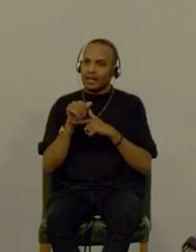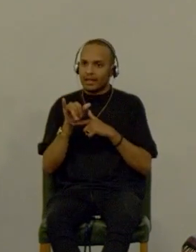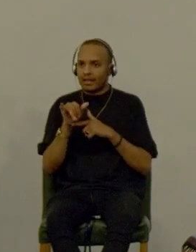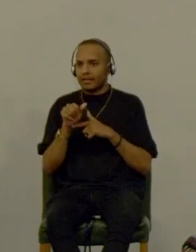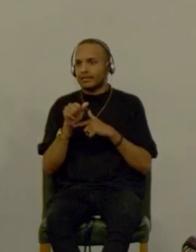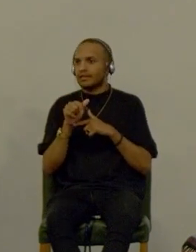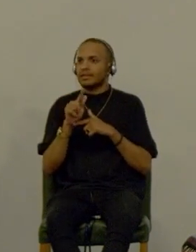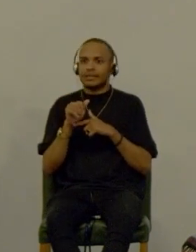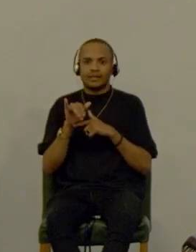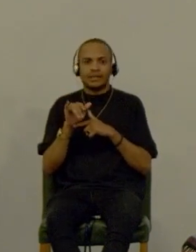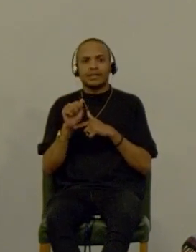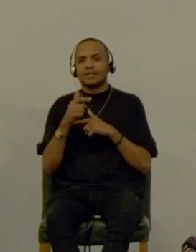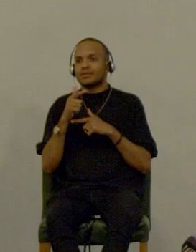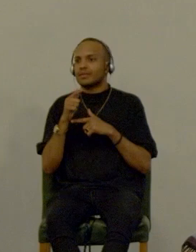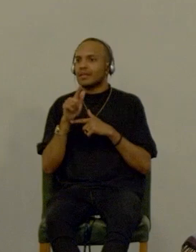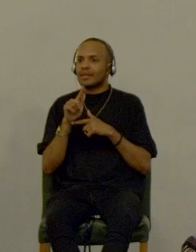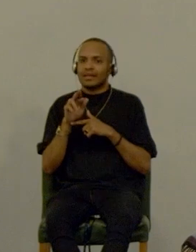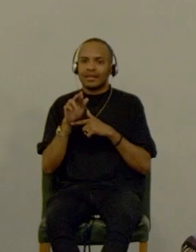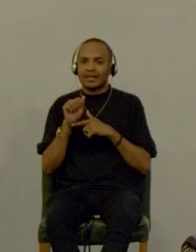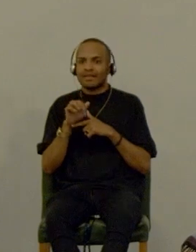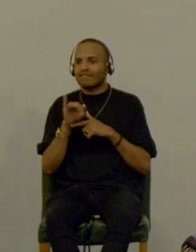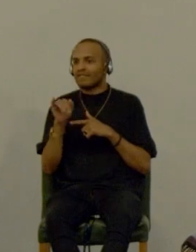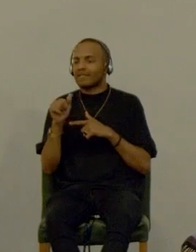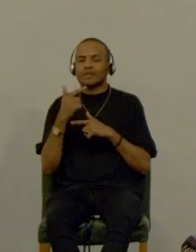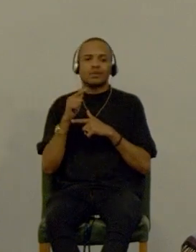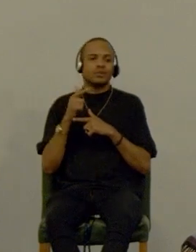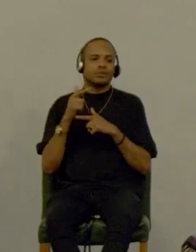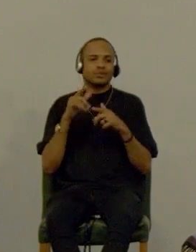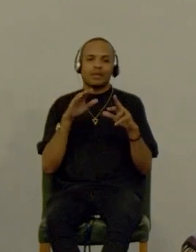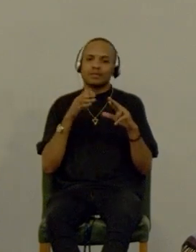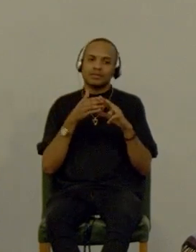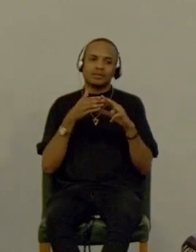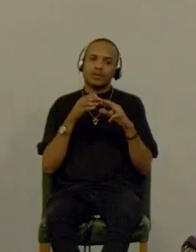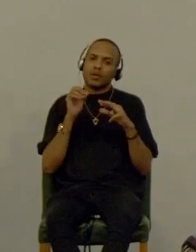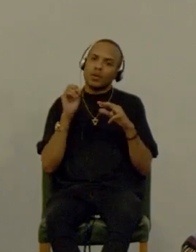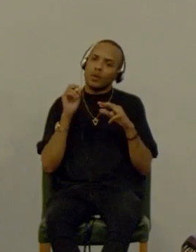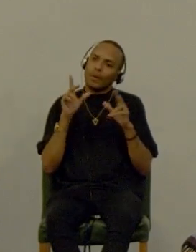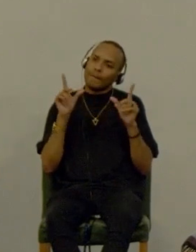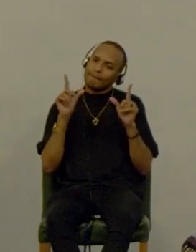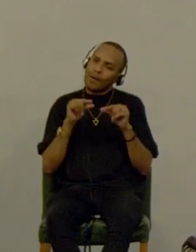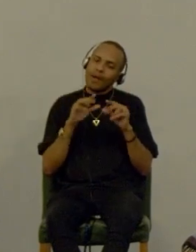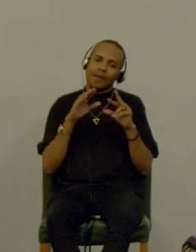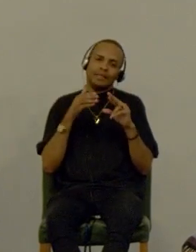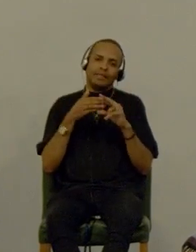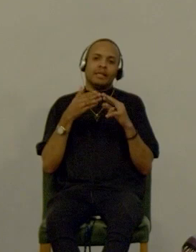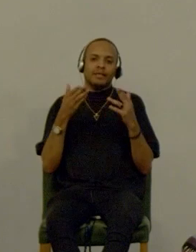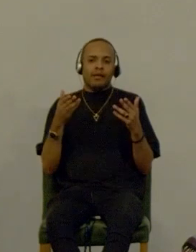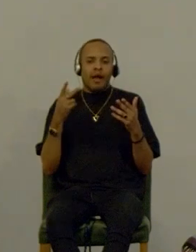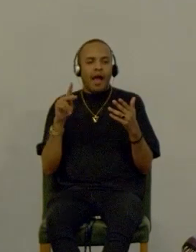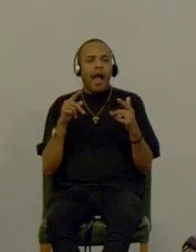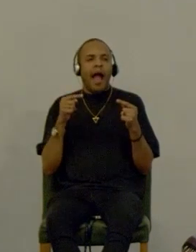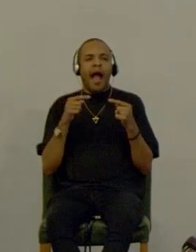de représentation, ou très peu. » Et donc, il joue avec cette espèce d'image impossible et